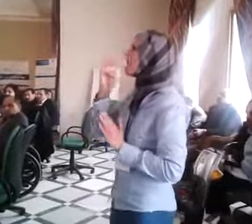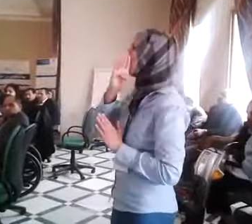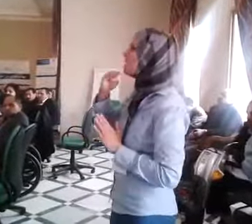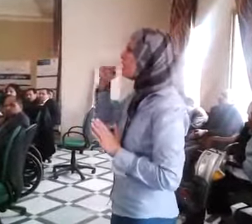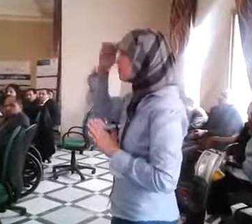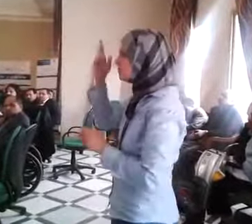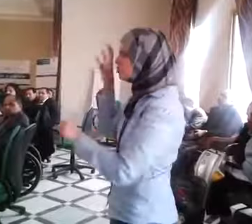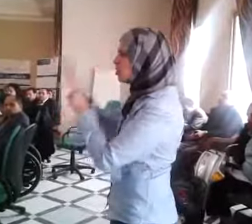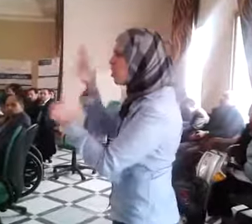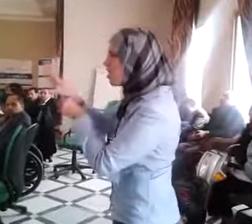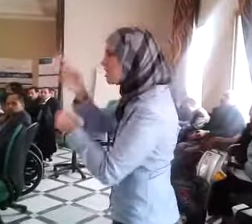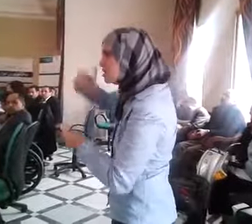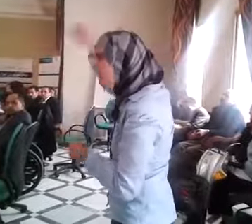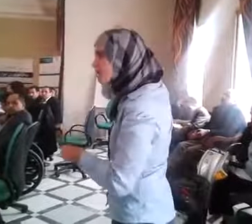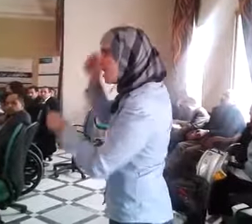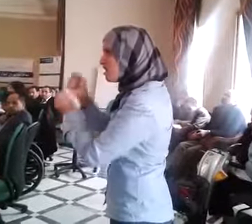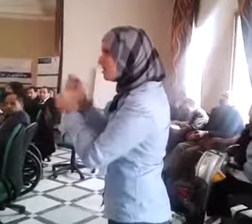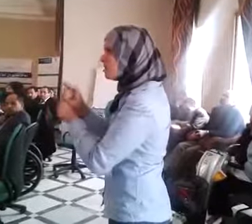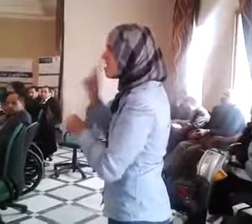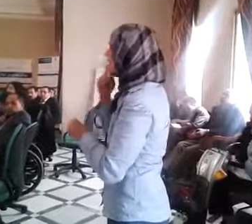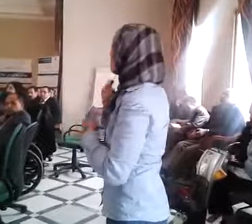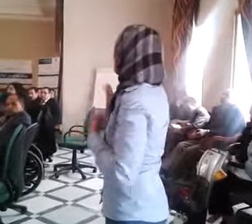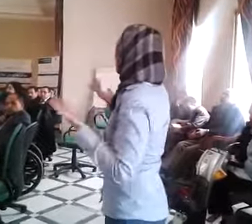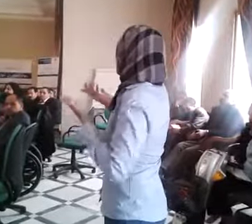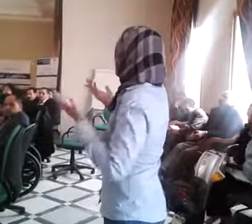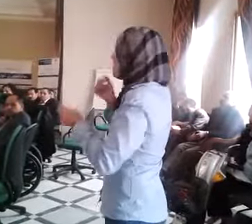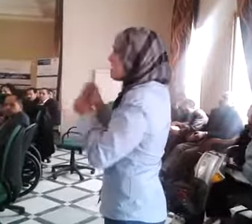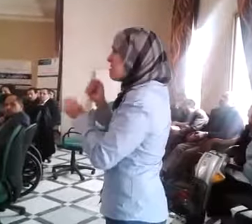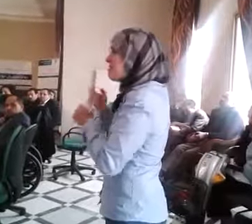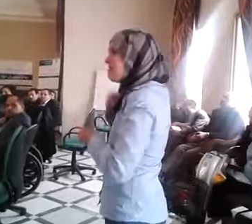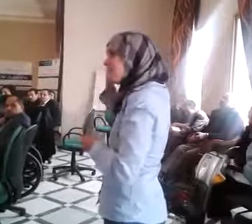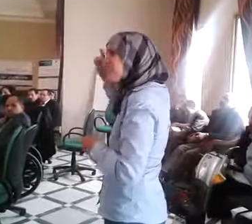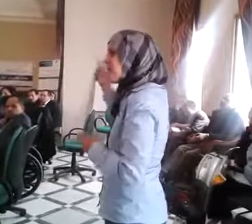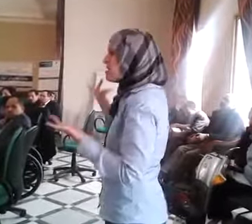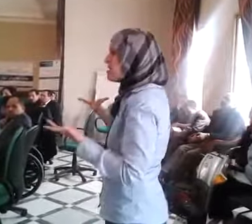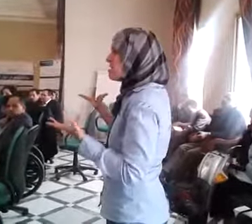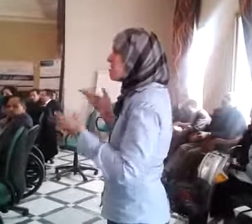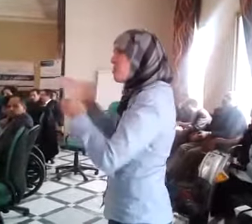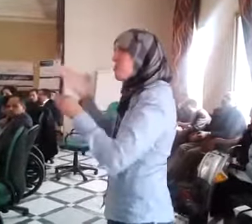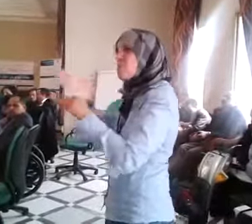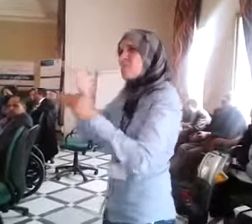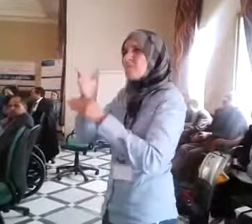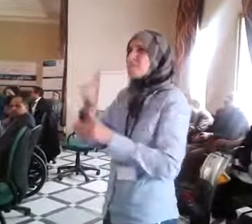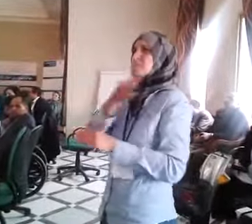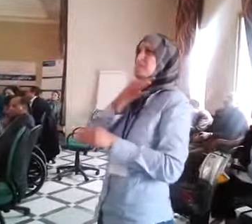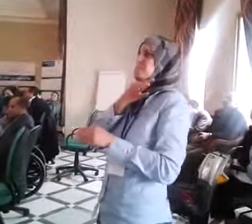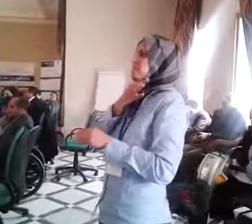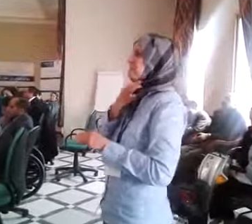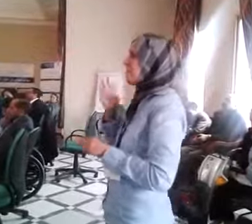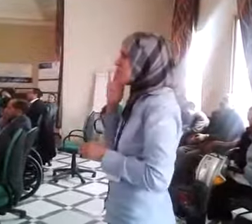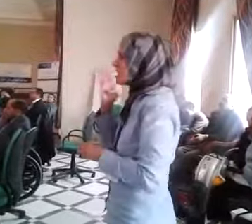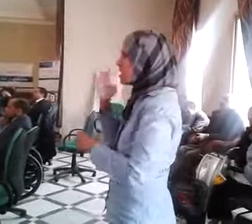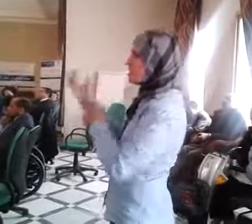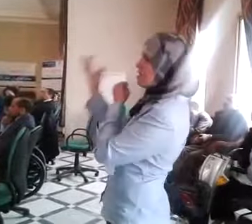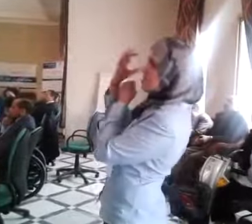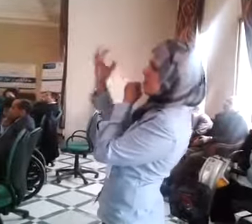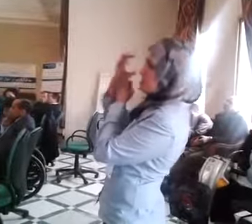وبالتالي في هذه المطاف يلقون أنفسهم ضحية